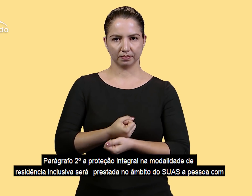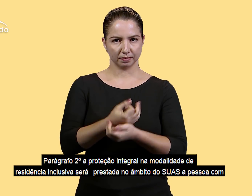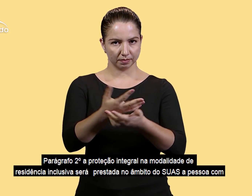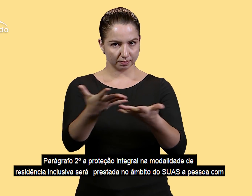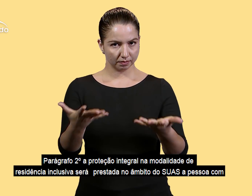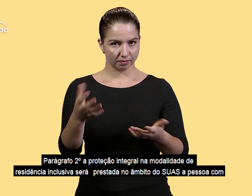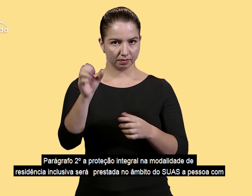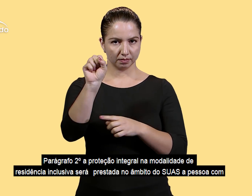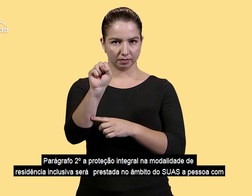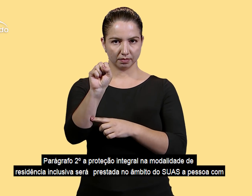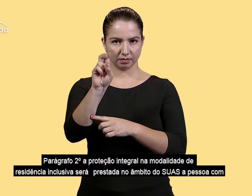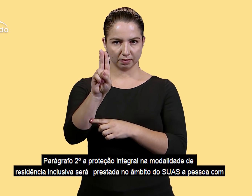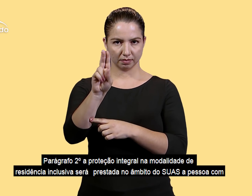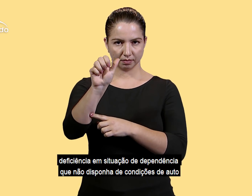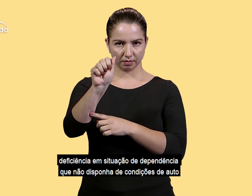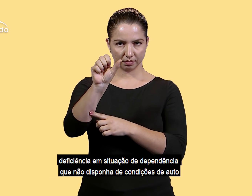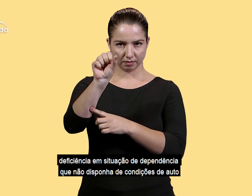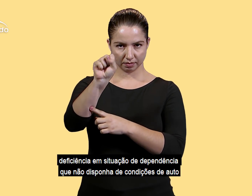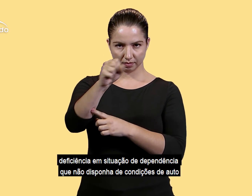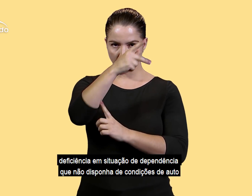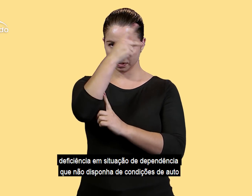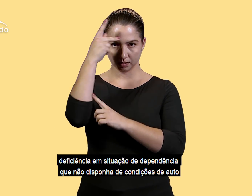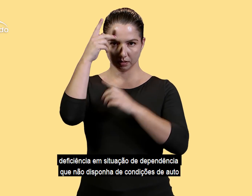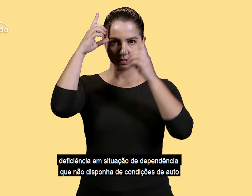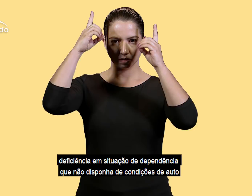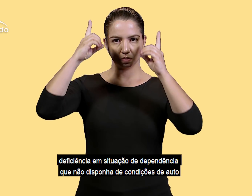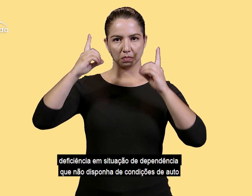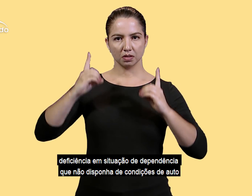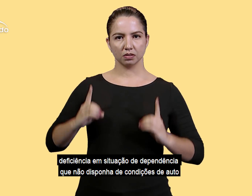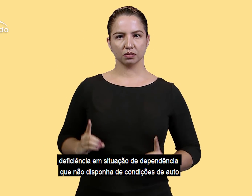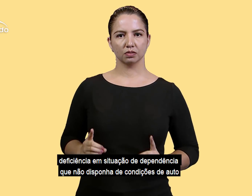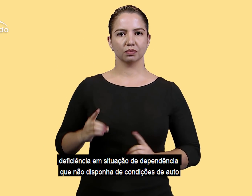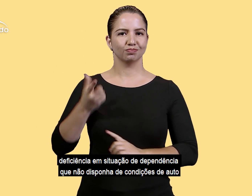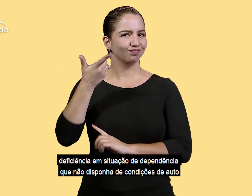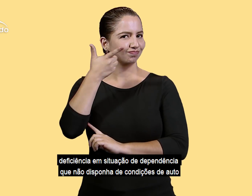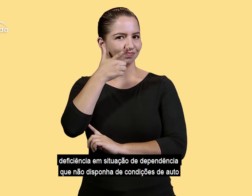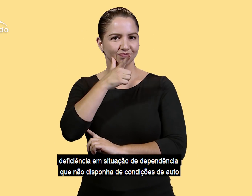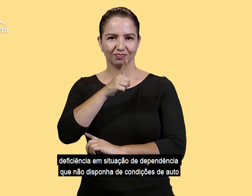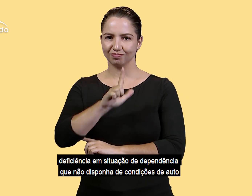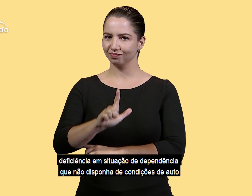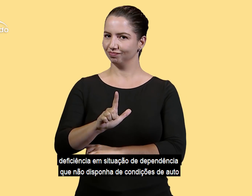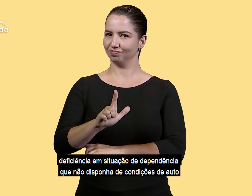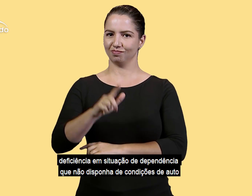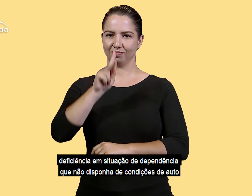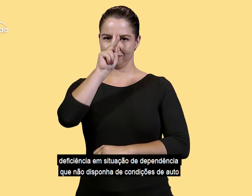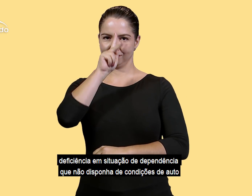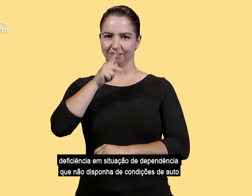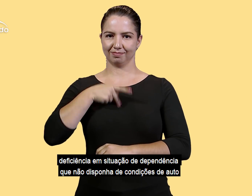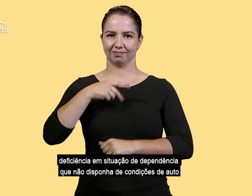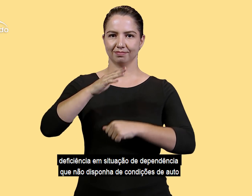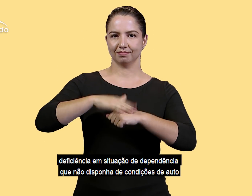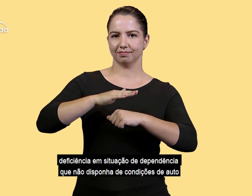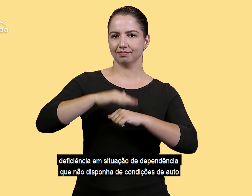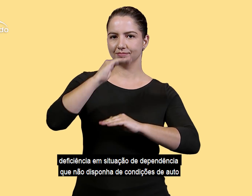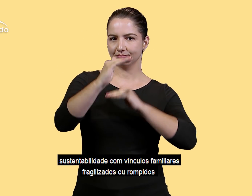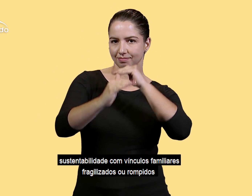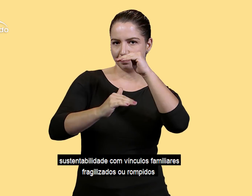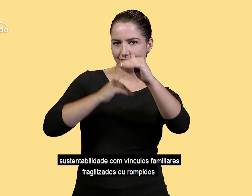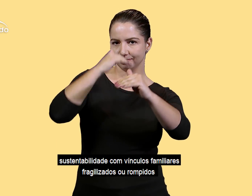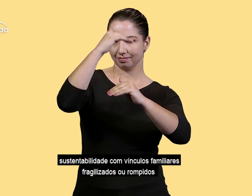suas a pessoa com deficiência em situação de dependência que não disponha de condições de auto sustentabilidade